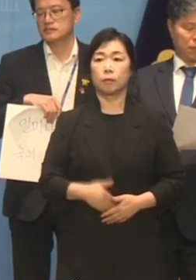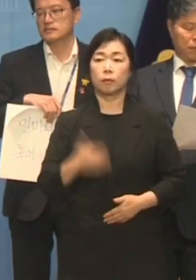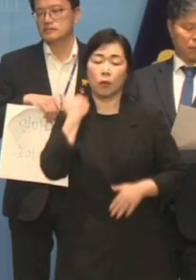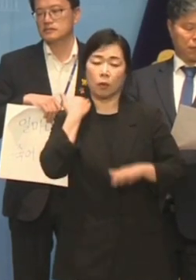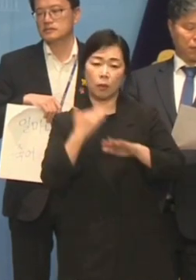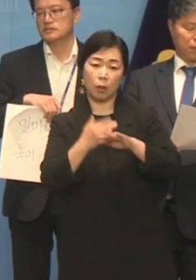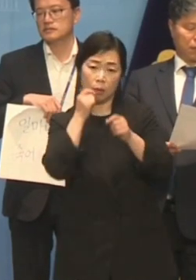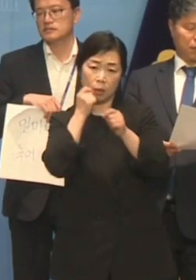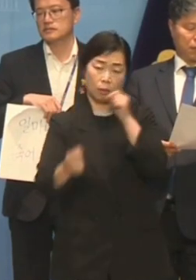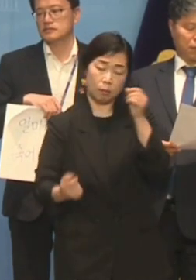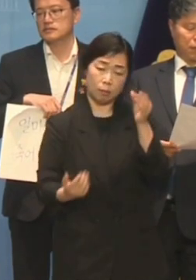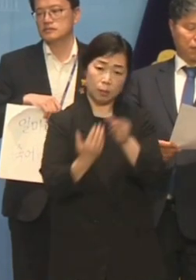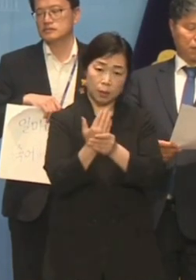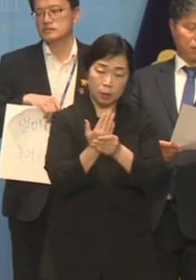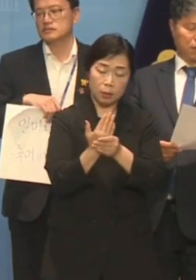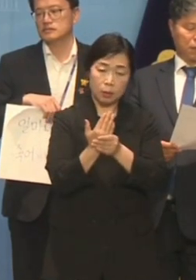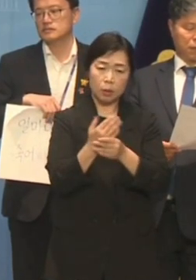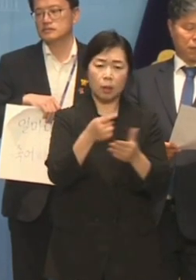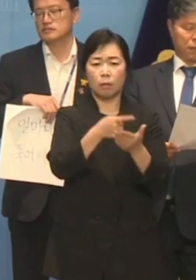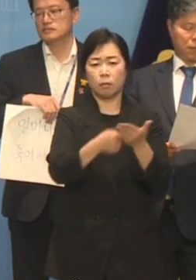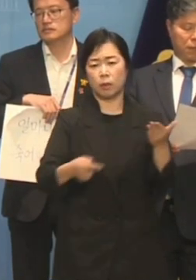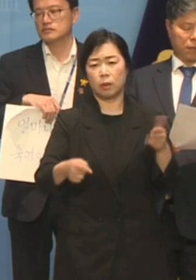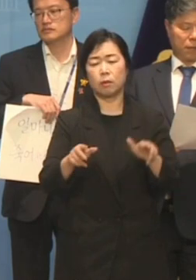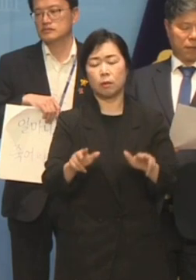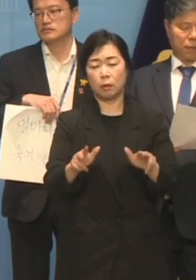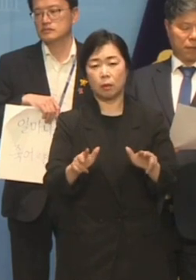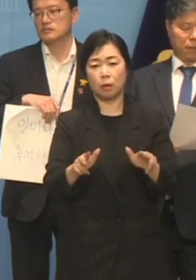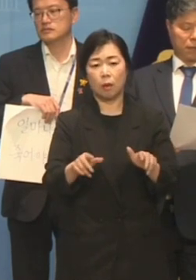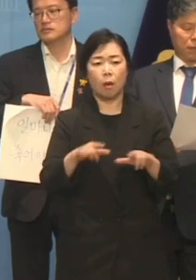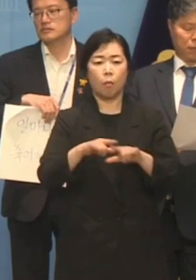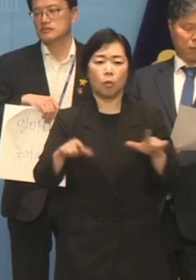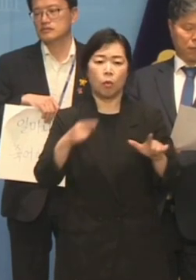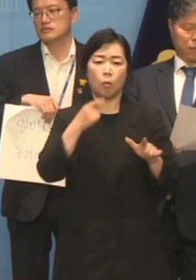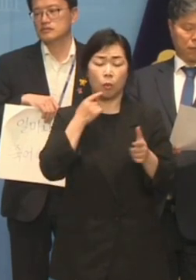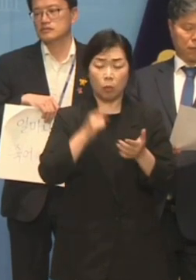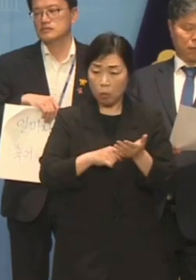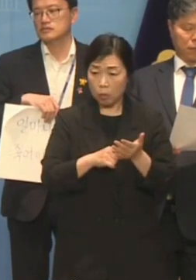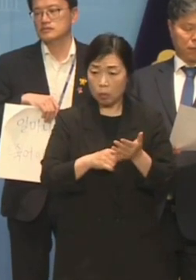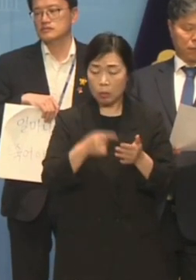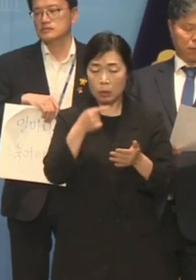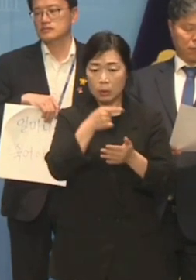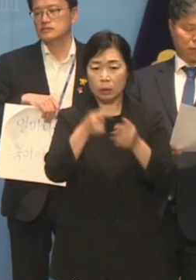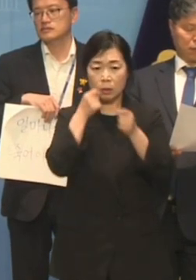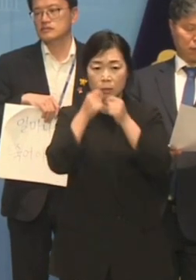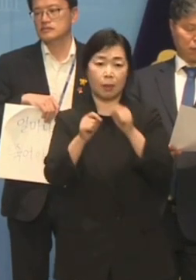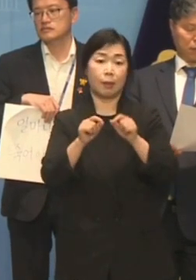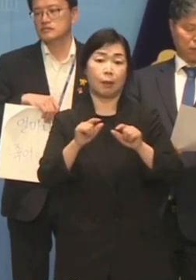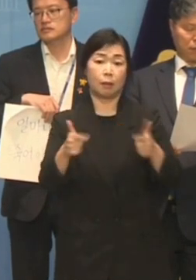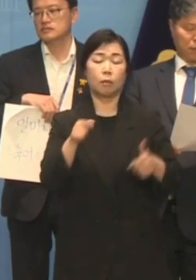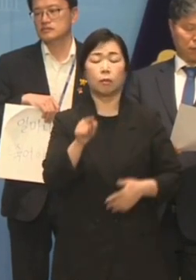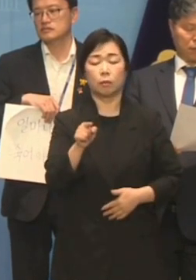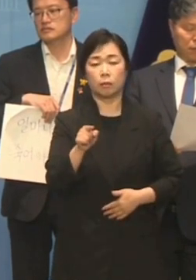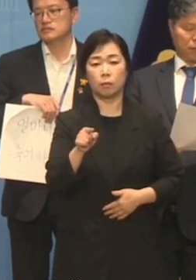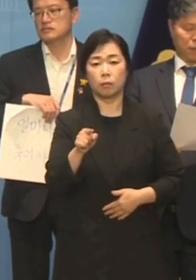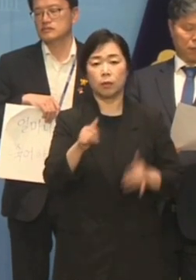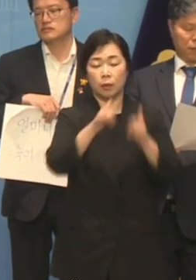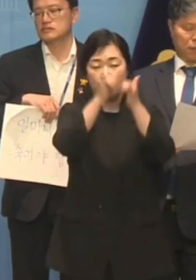전세 사기, 깡통 전세 피해는 이제 단순 사기 사건이 아닌 사회적 재난임을 인정해야